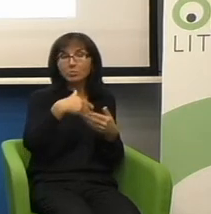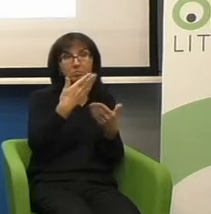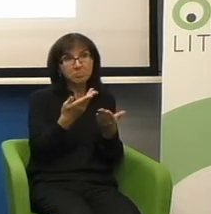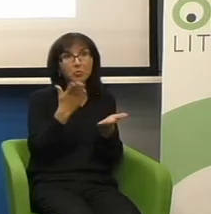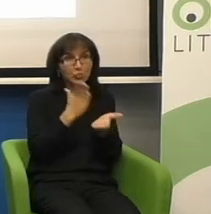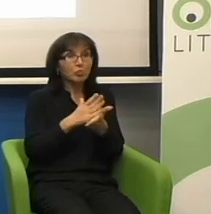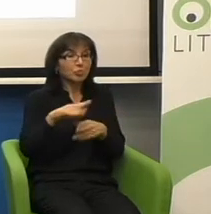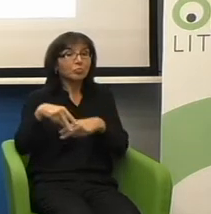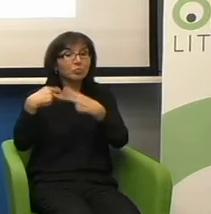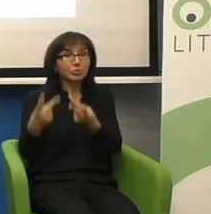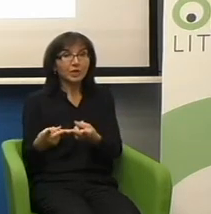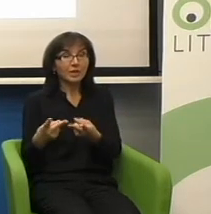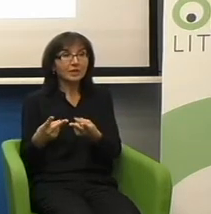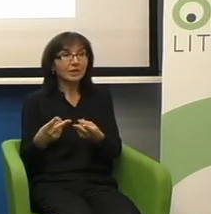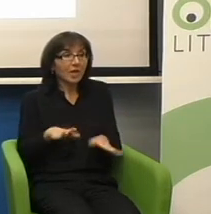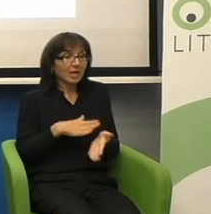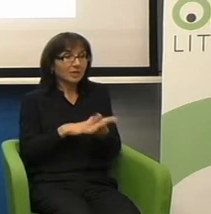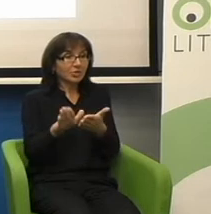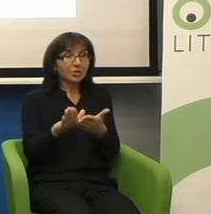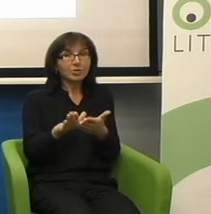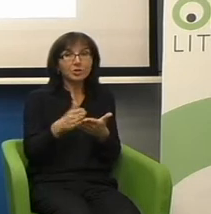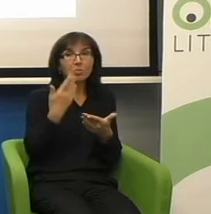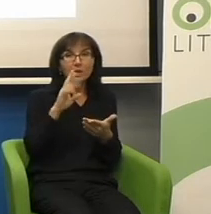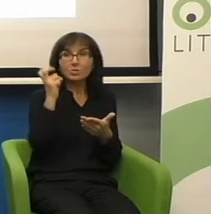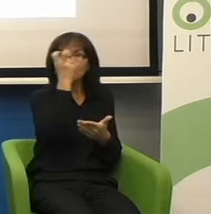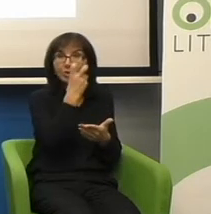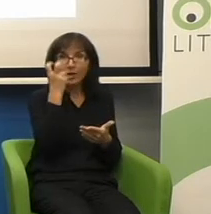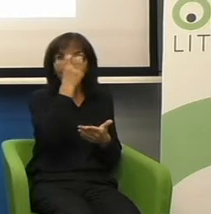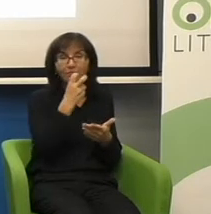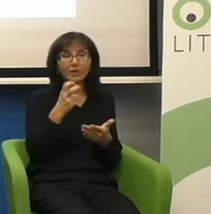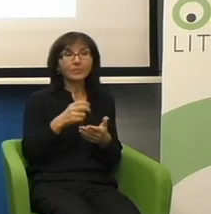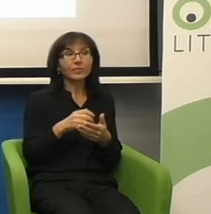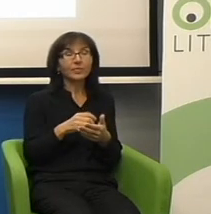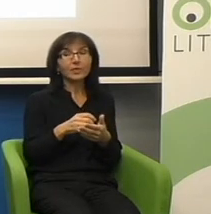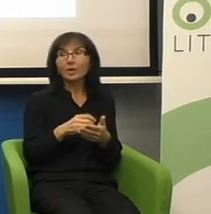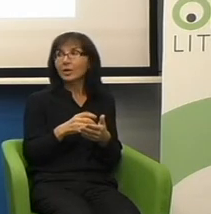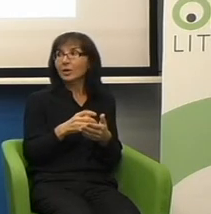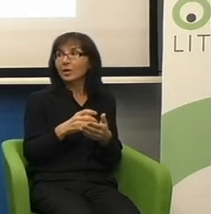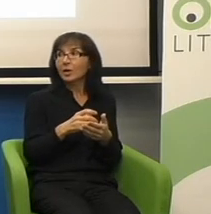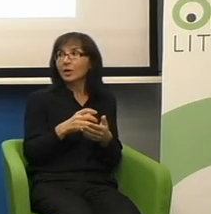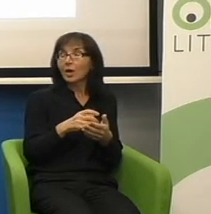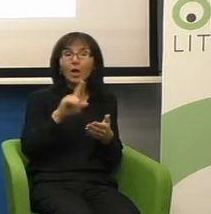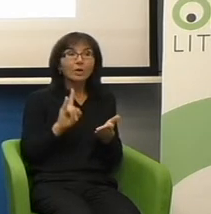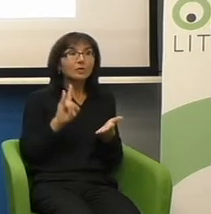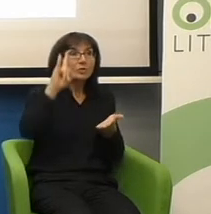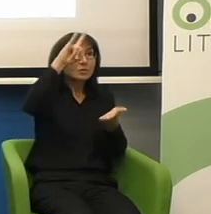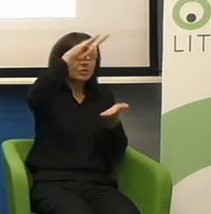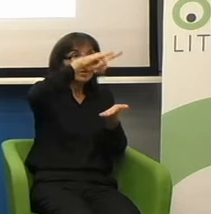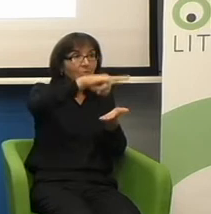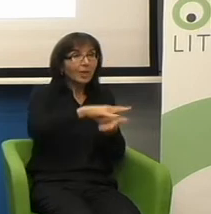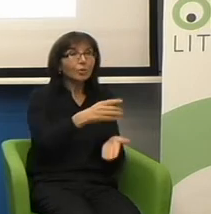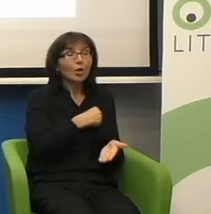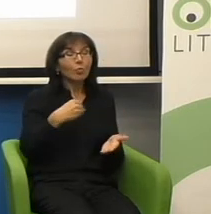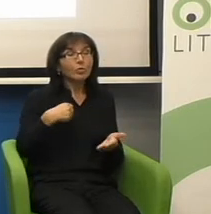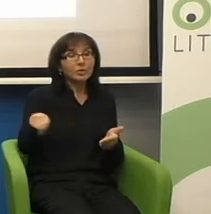zaczyna się to bardzo intrygująco. Teraz pozwolę sobie zacytować. O rozbitym w Rosji samolocie polskiego prezydenta piszą